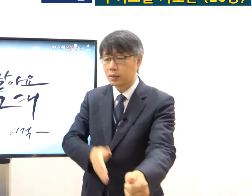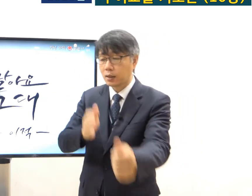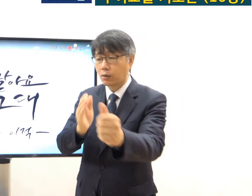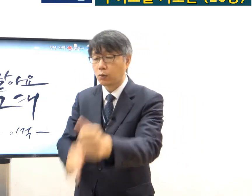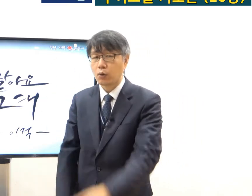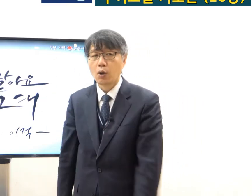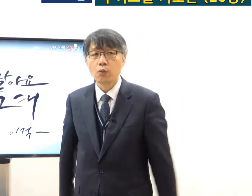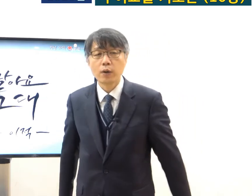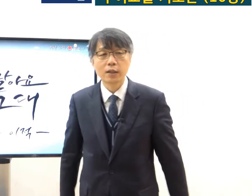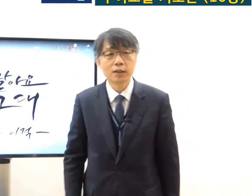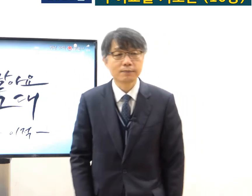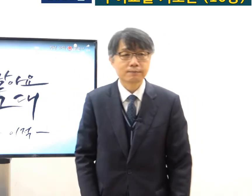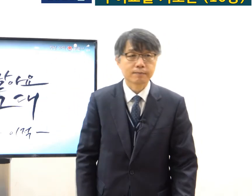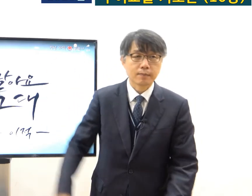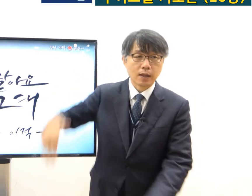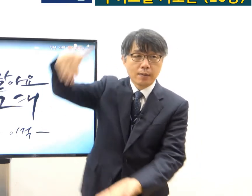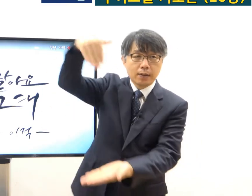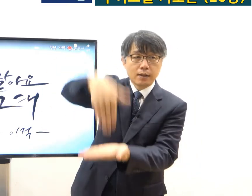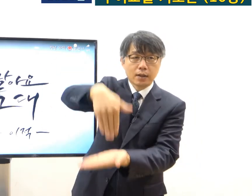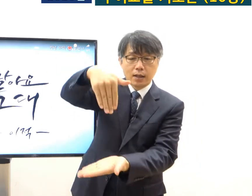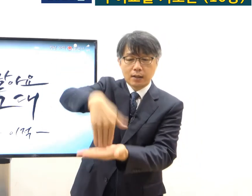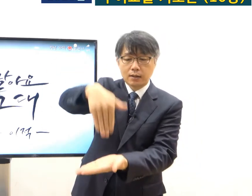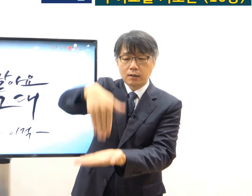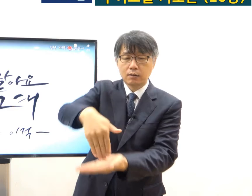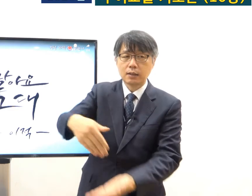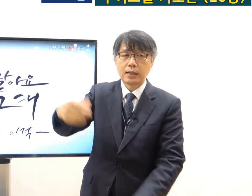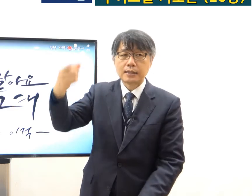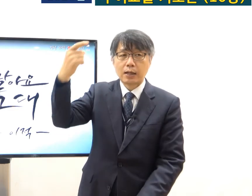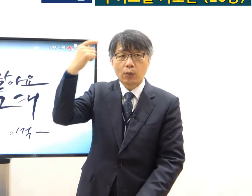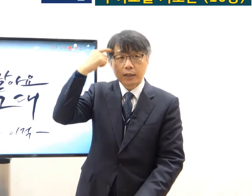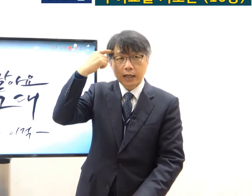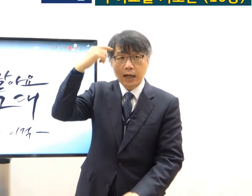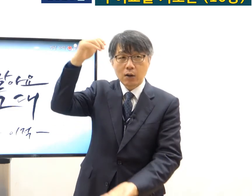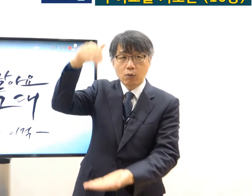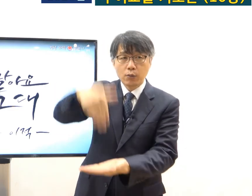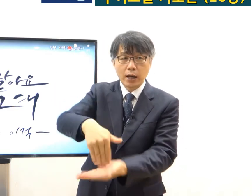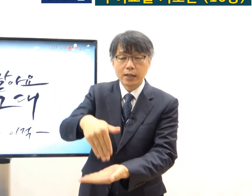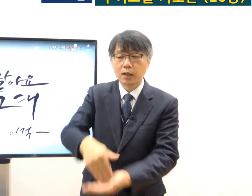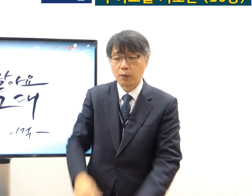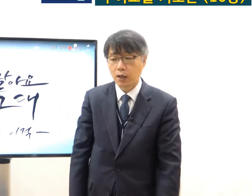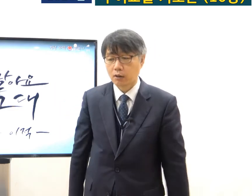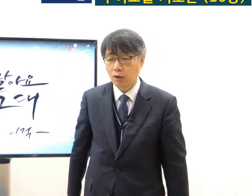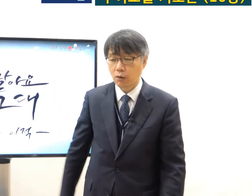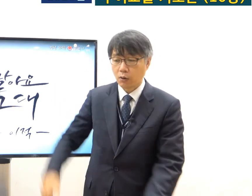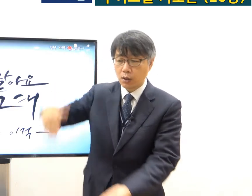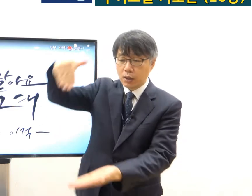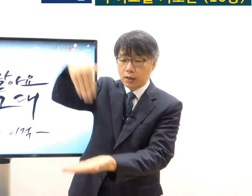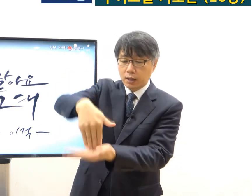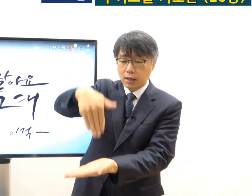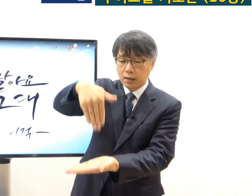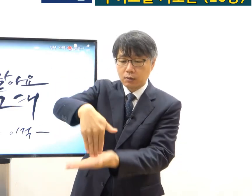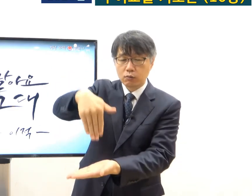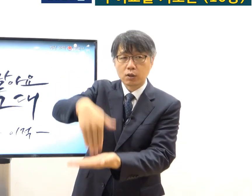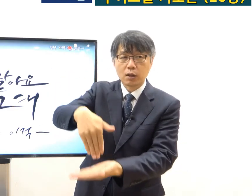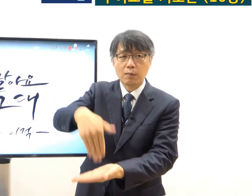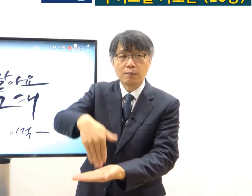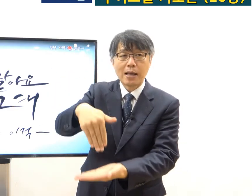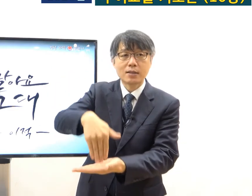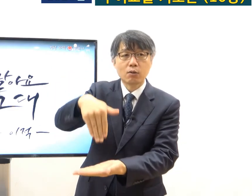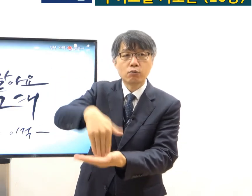노래하세요. 후회는 이렇게 하는 거예요. 자, 원래 생각하고 후회 이렇게 표현하기도 하고요. 이렇게 누르기도 하면 반성, 후회